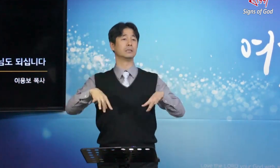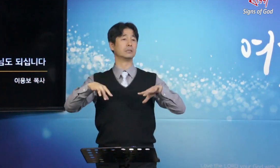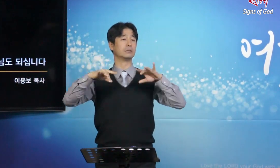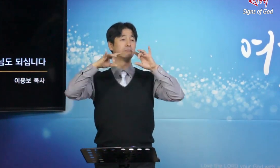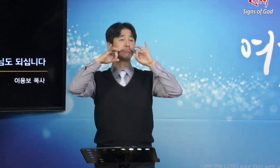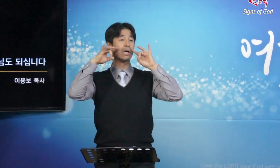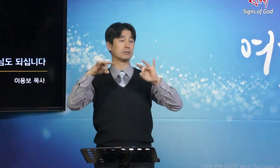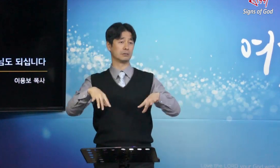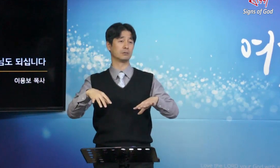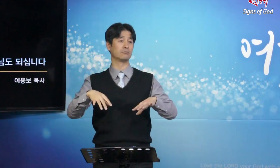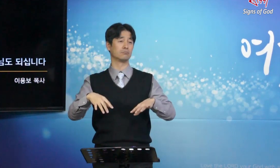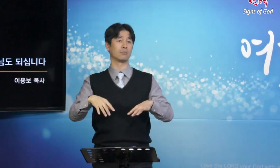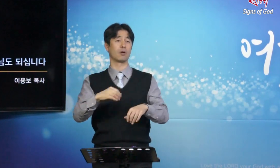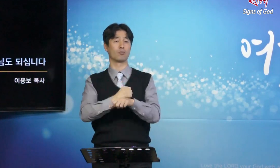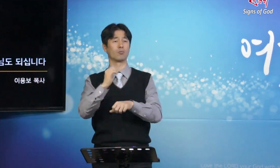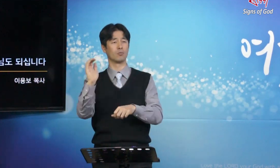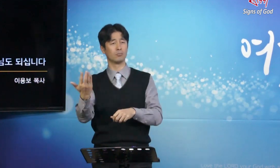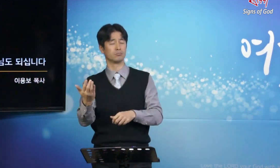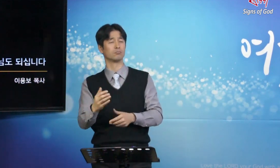그 영향이 프랑스에 미쳤고